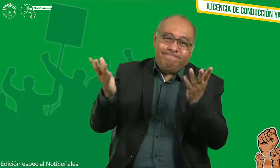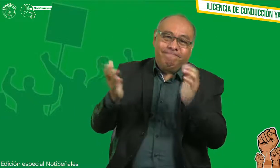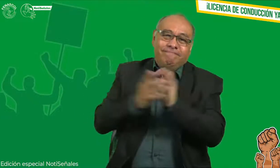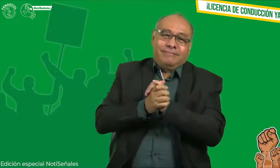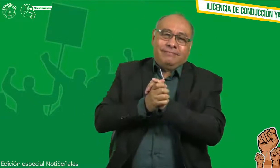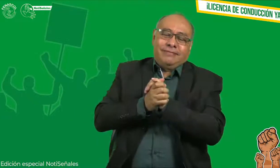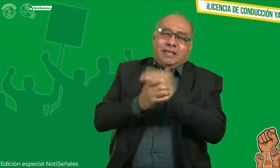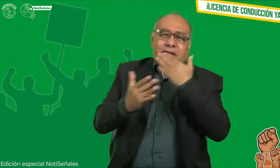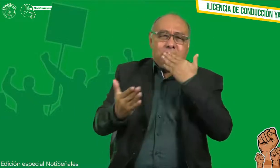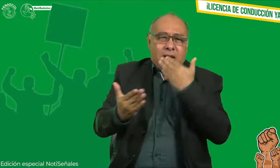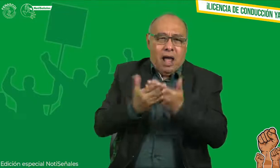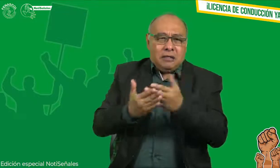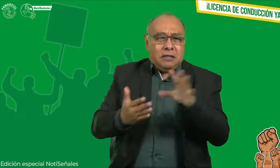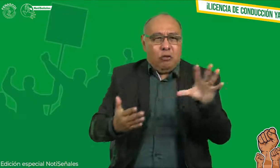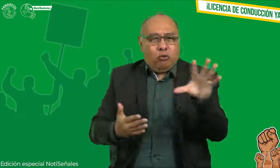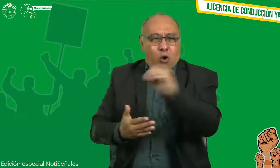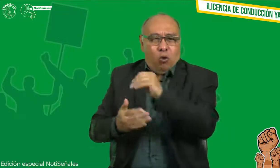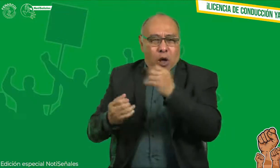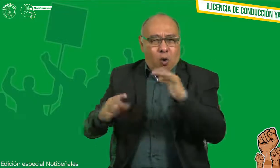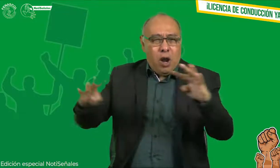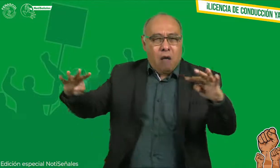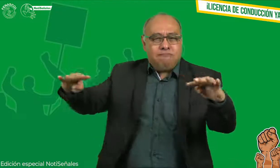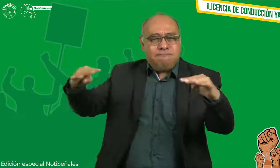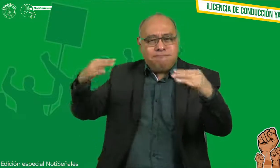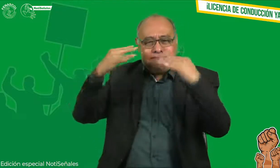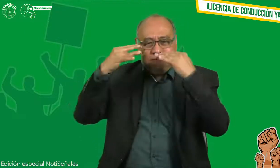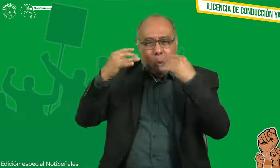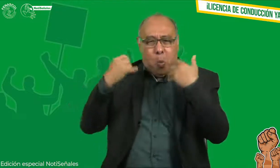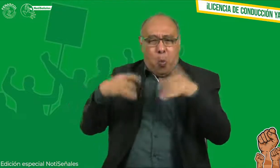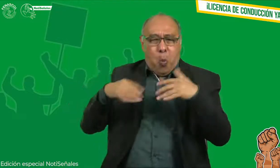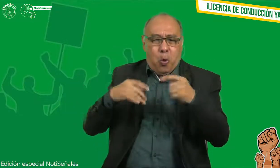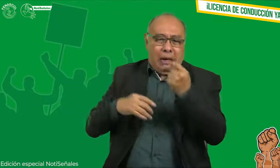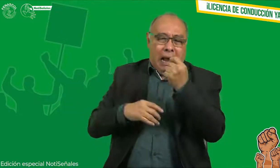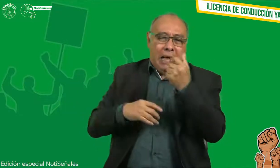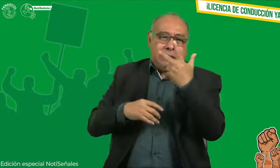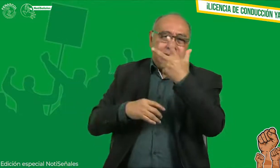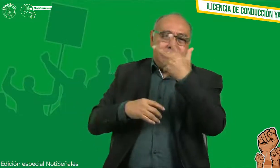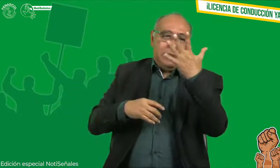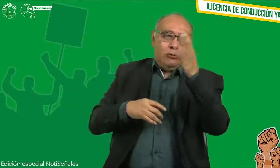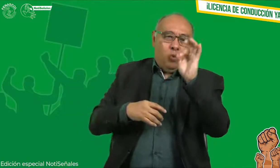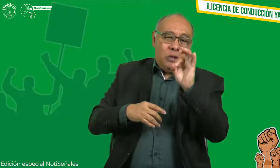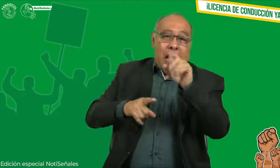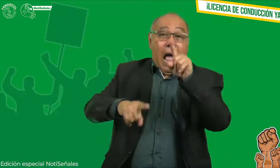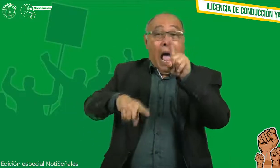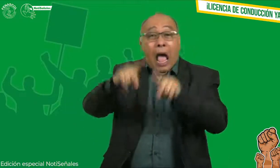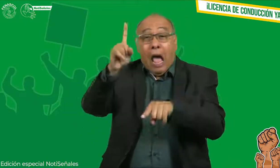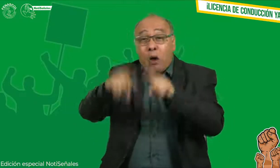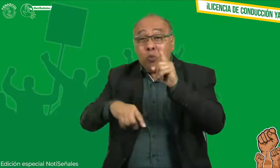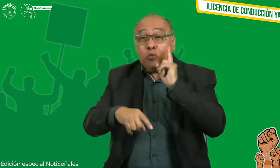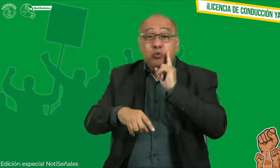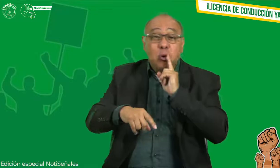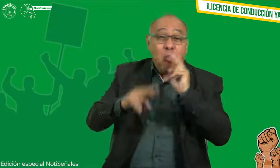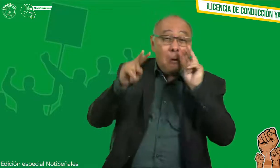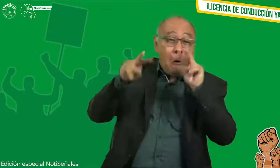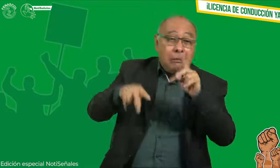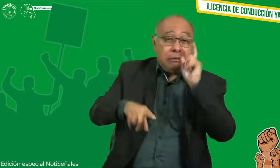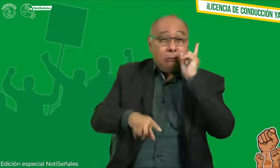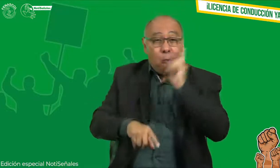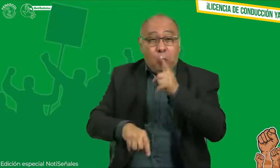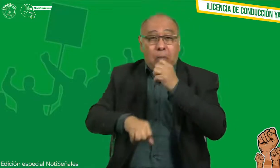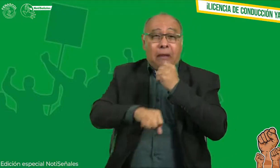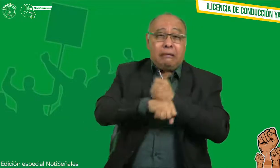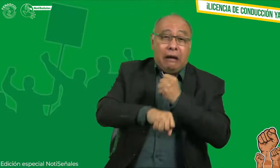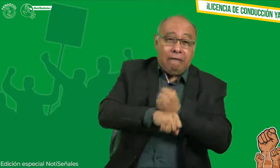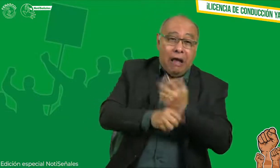en claro es que se mantiene el plantón para mañana y va a ser con la exigibilidad del transporte público